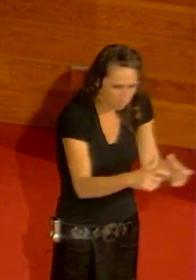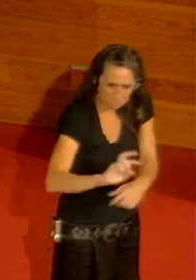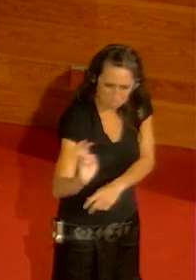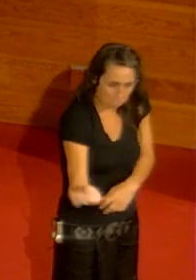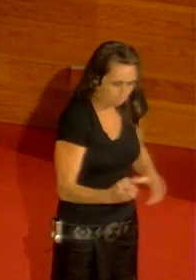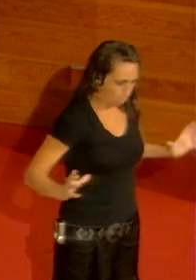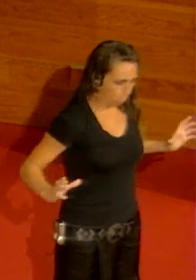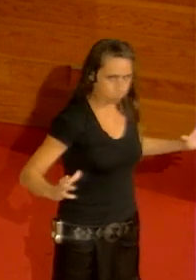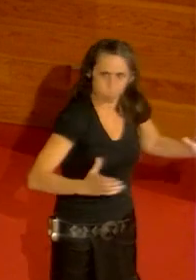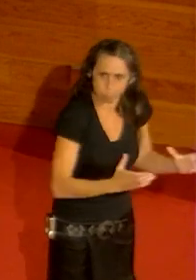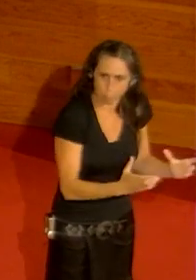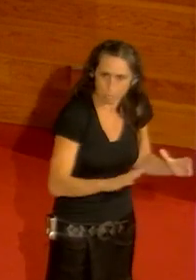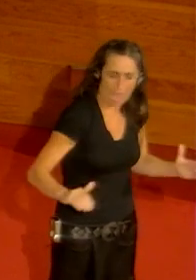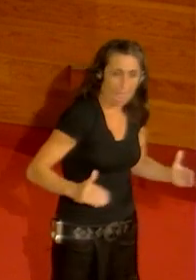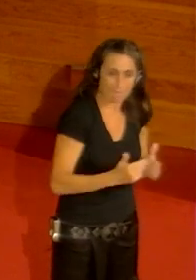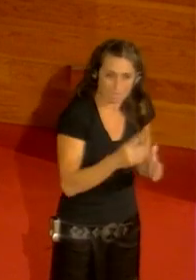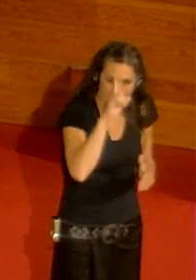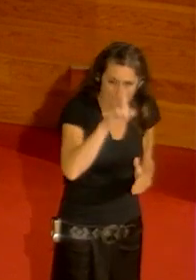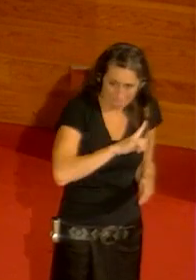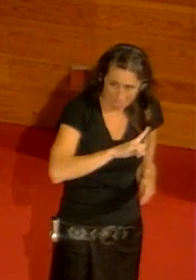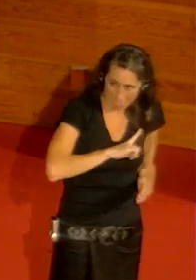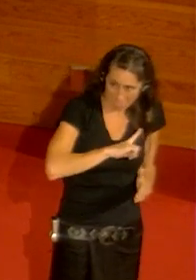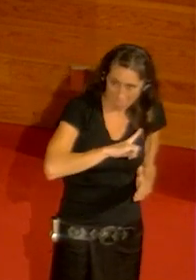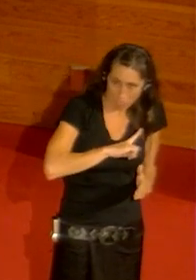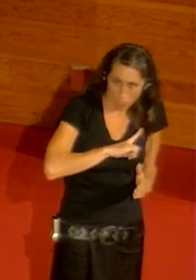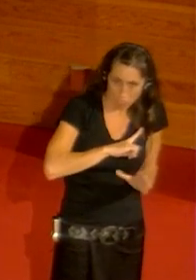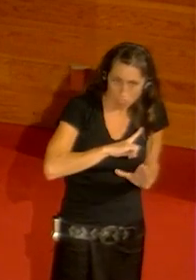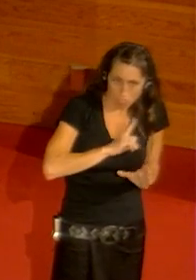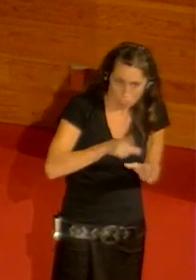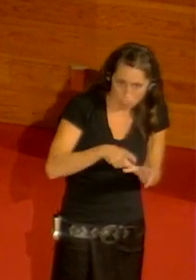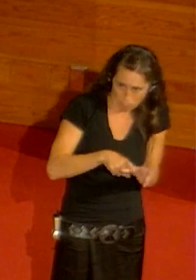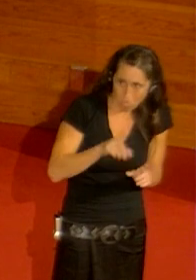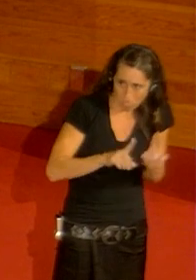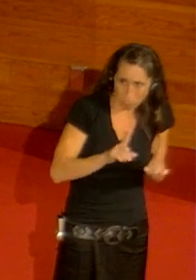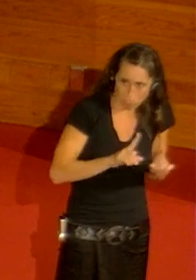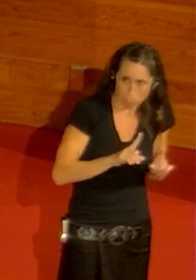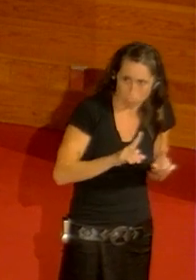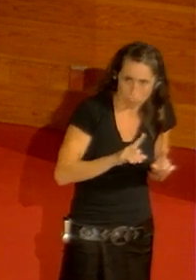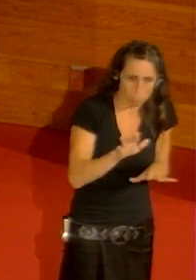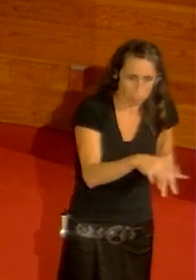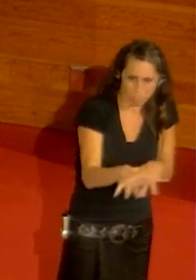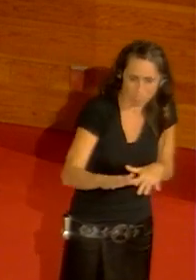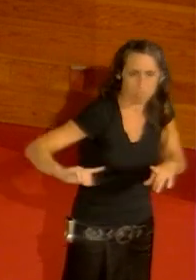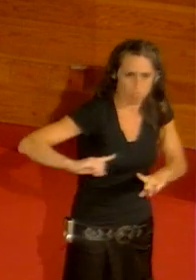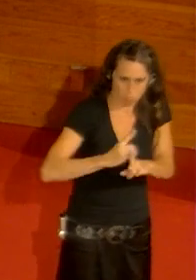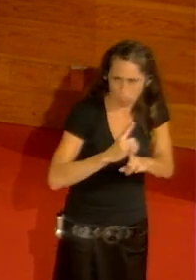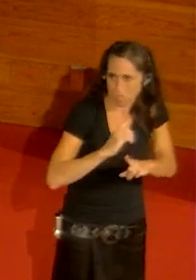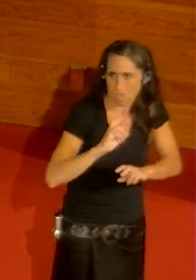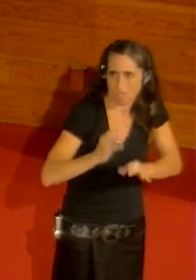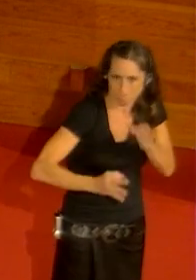incluso reservistas del ejército Están manifestando en contra de la Reforma judicial